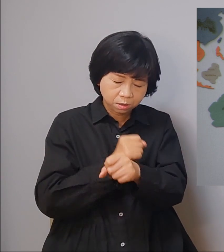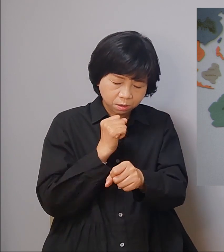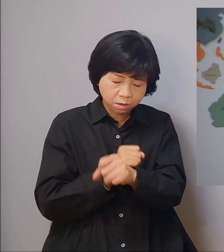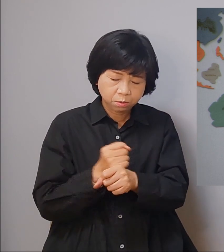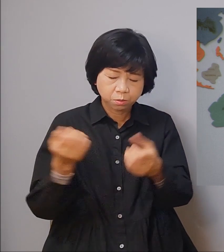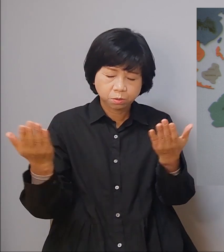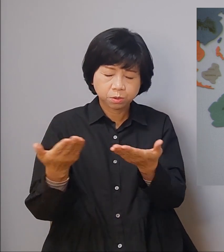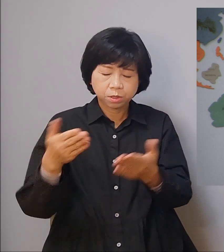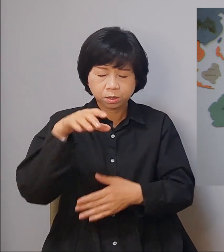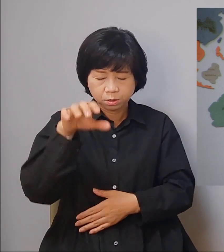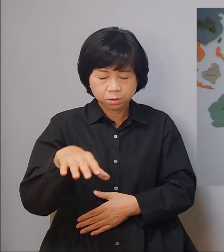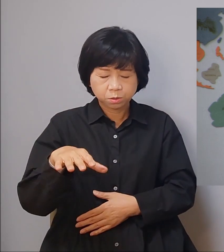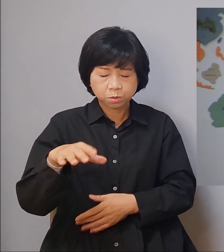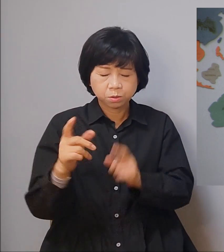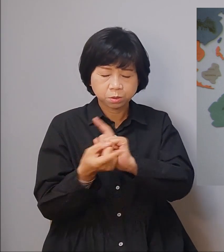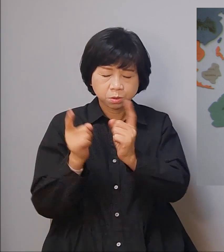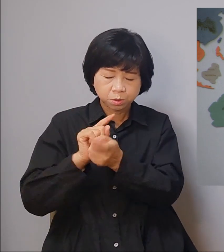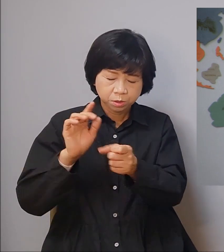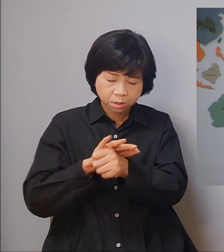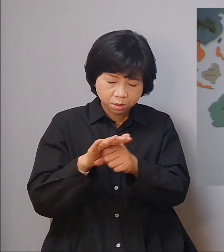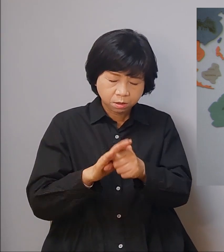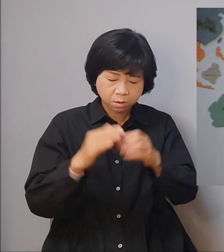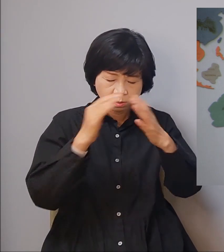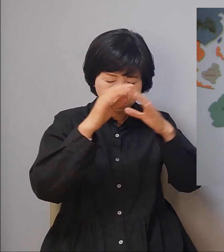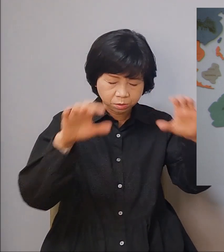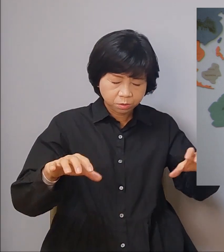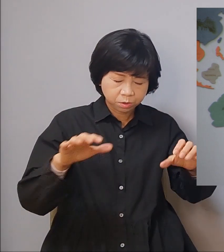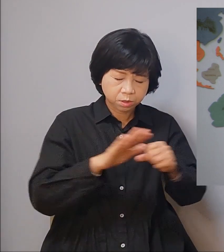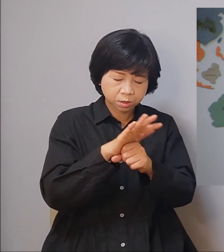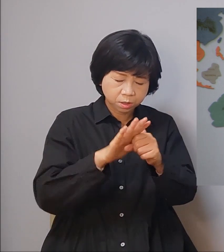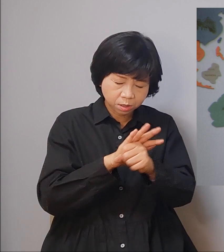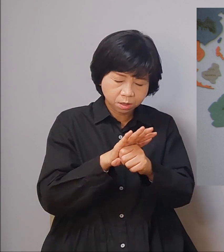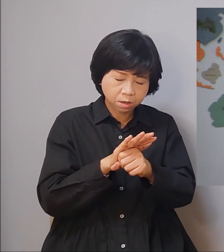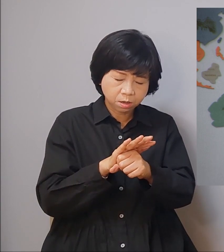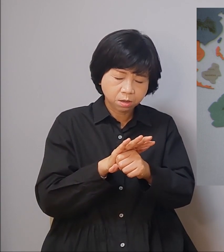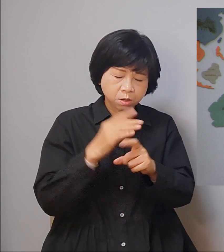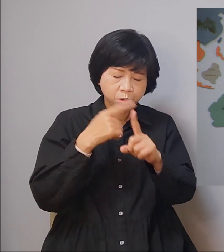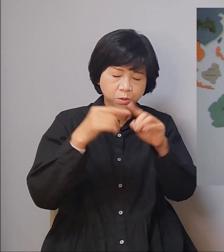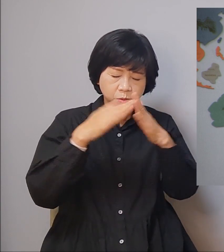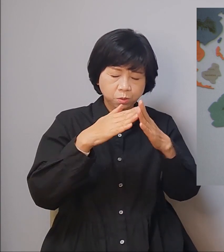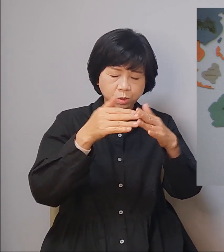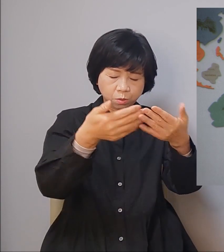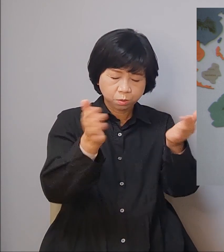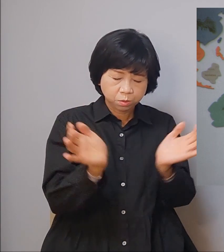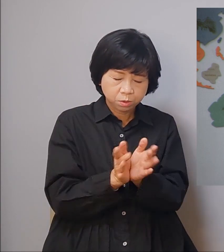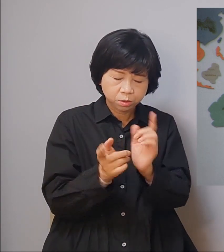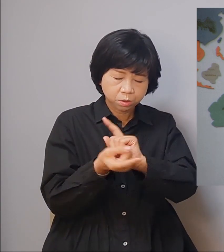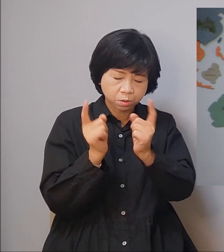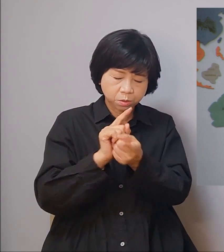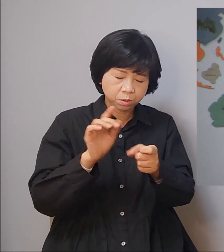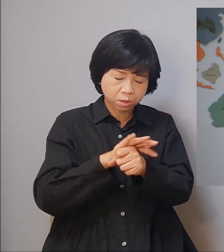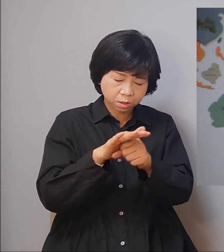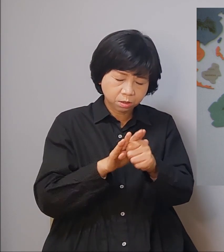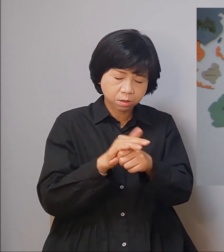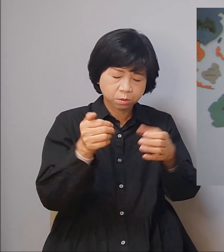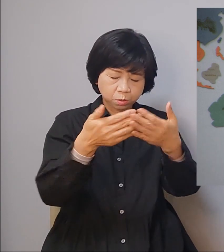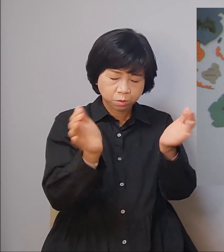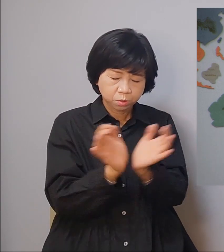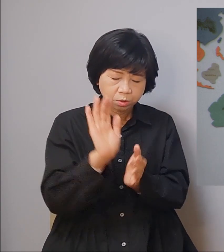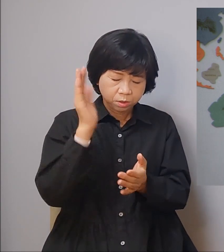서로 사랑할 수 있도록, 하나님 지역 주민들과 서로 사랑할 수 있도록 교회 공동체 안에서도 서로 사랑하는 공동체가 되게